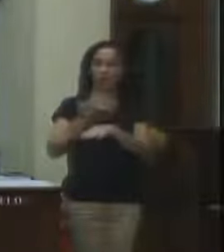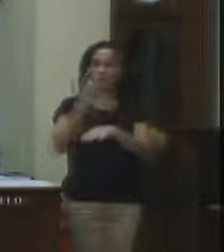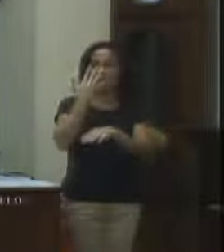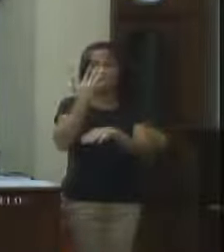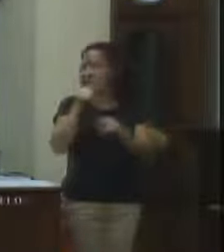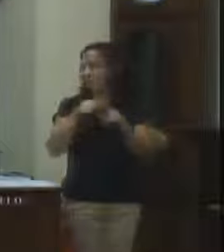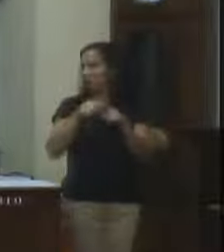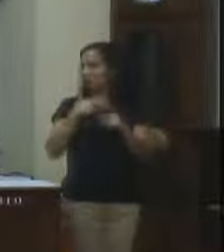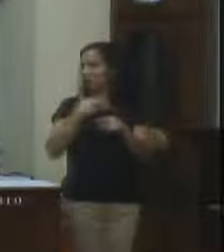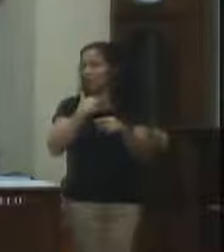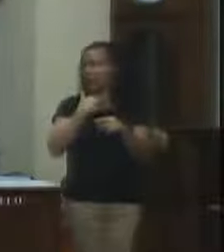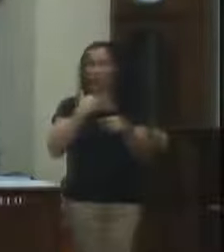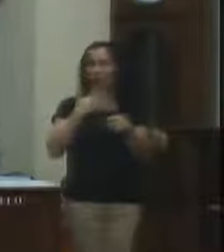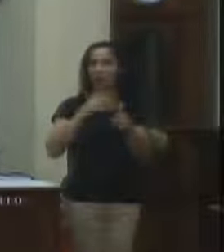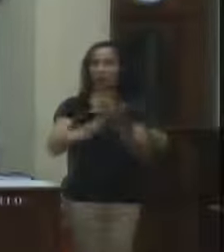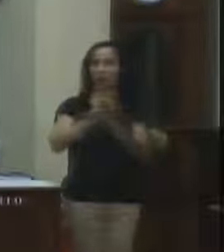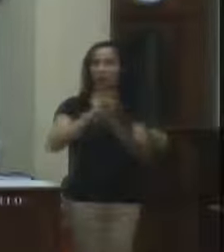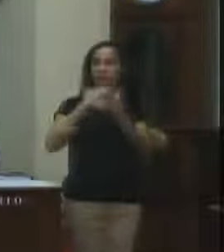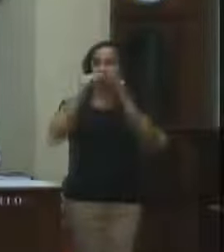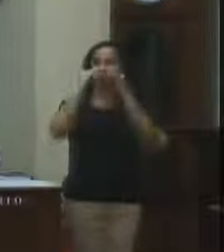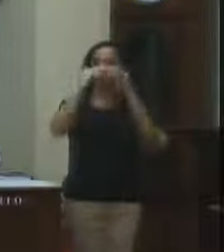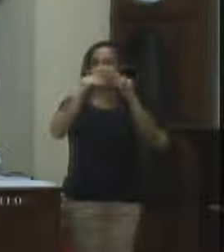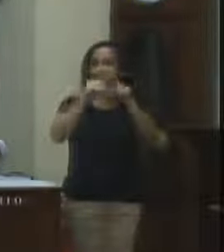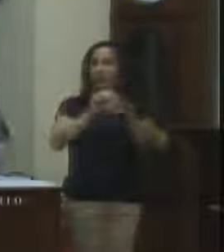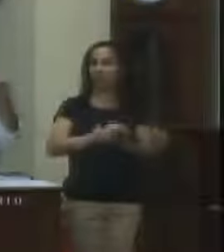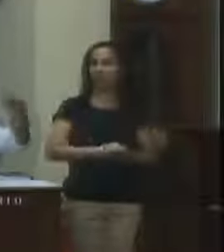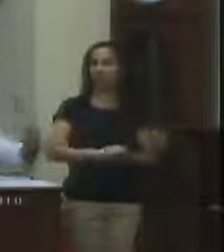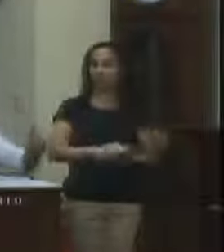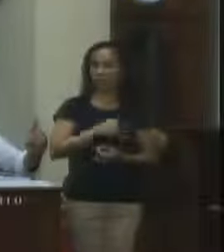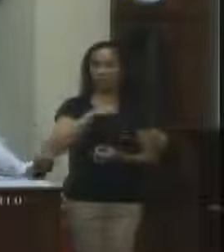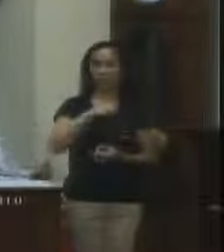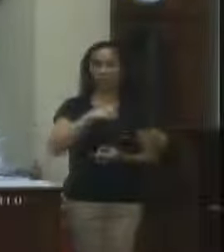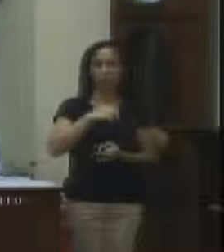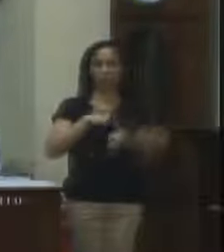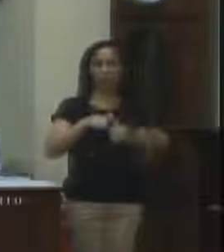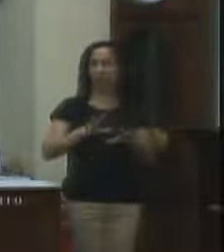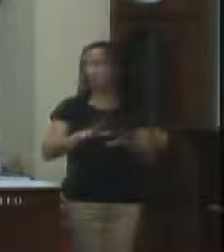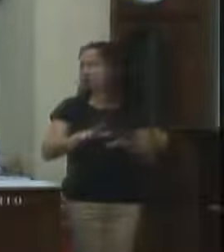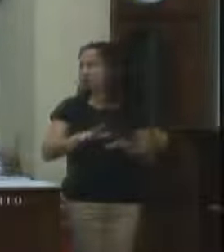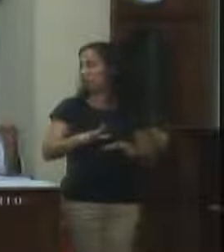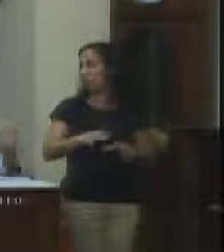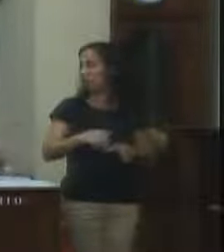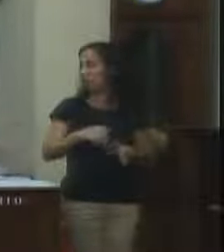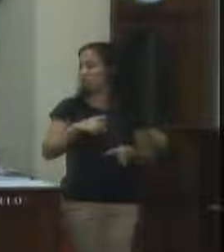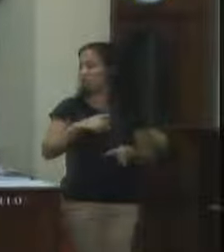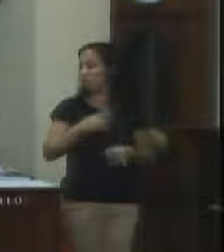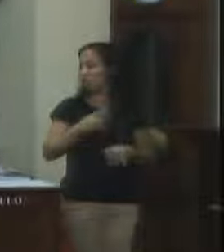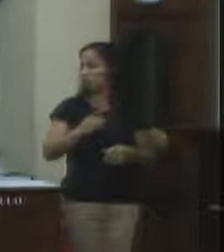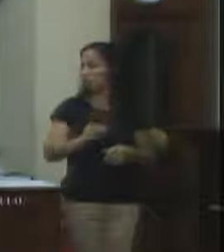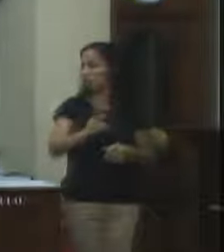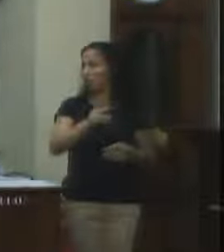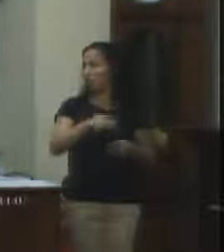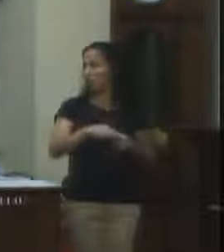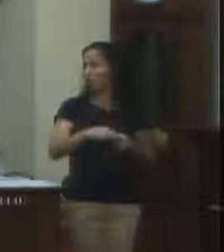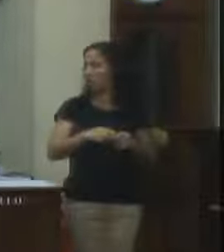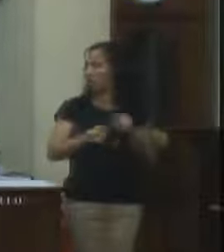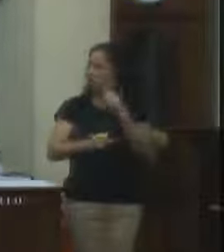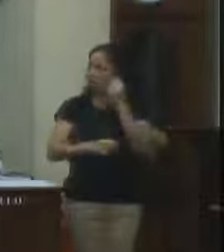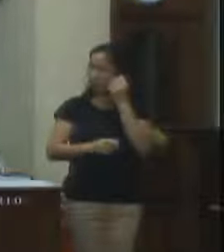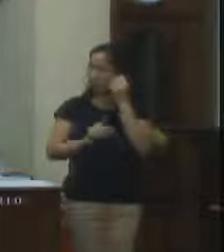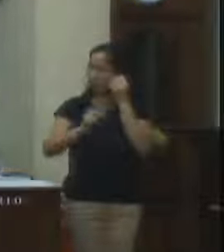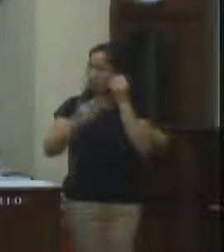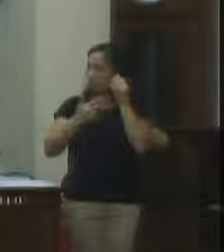poderia ter nenhuma barraca. Nenhuma. E lá, por insistência da proprietária, se tinha uma barraca dentro da Praça da Igreja e